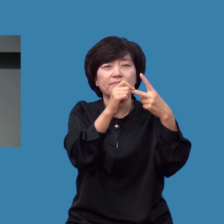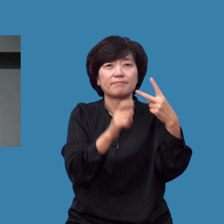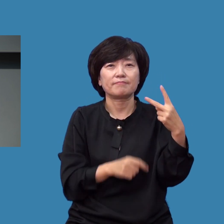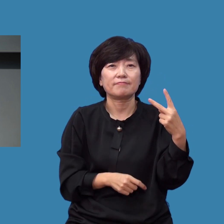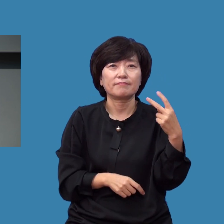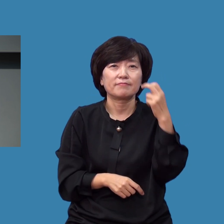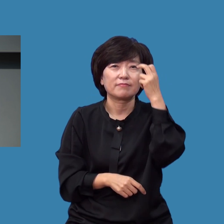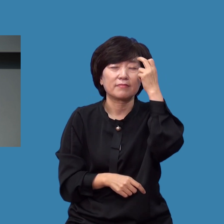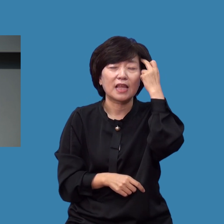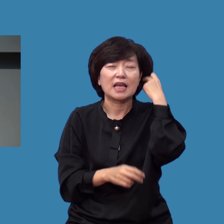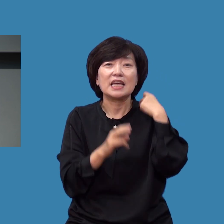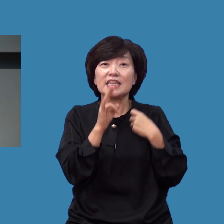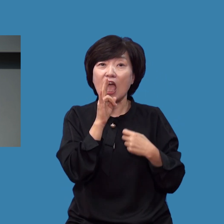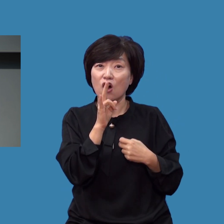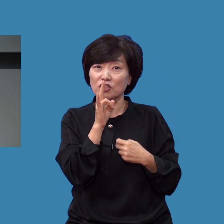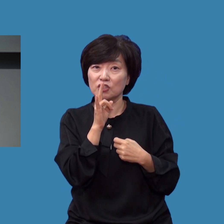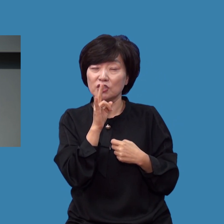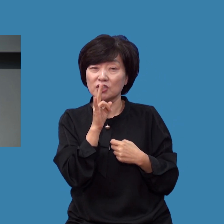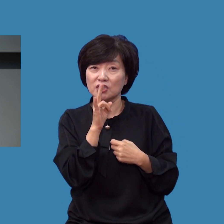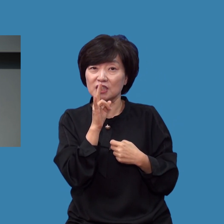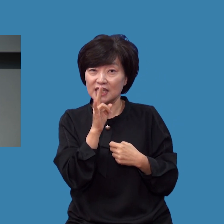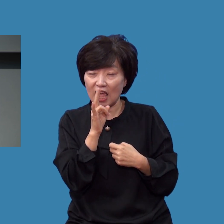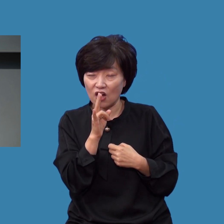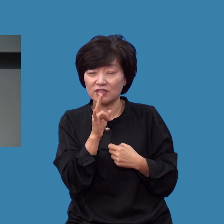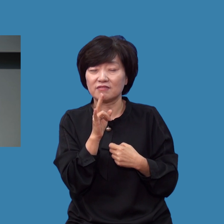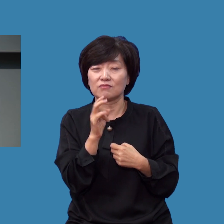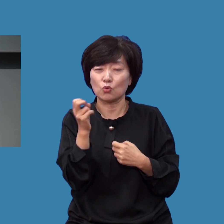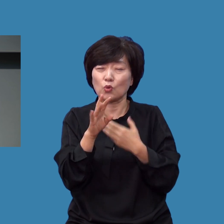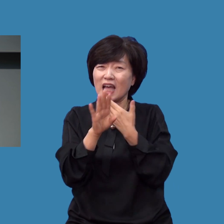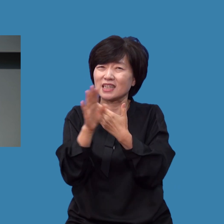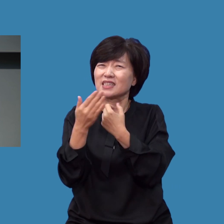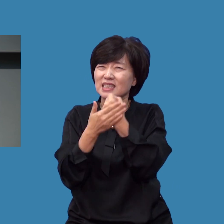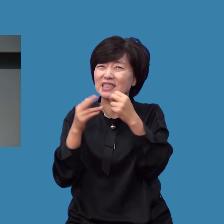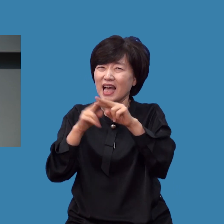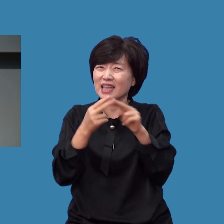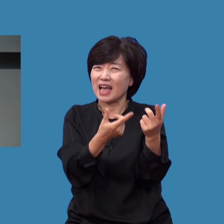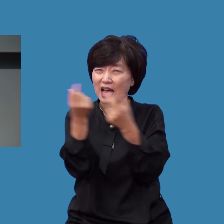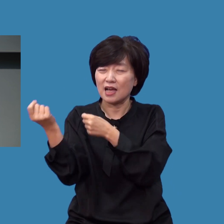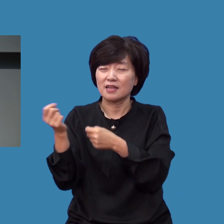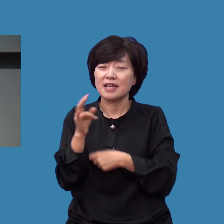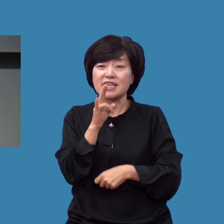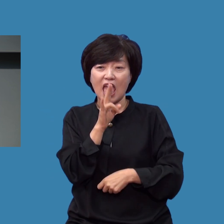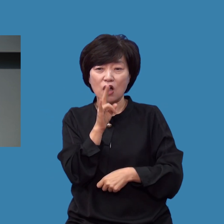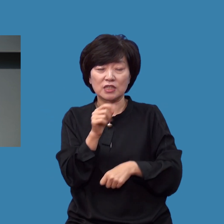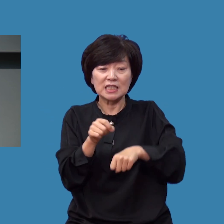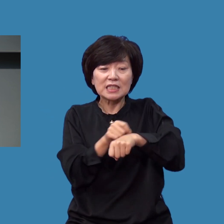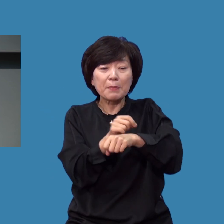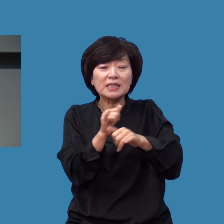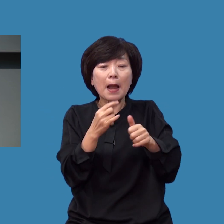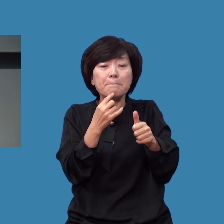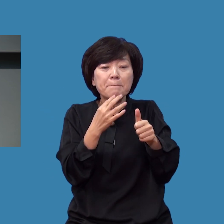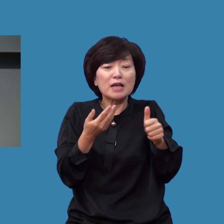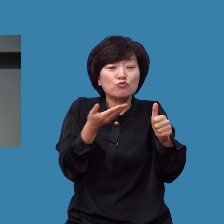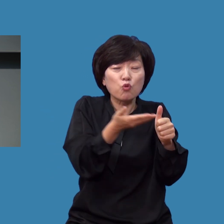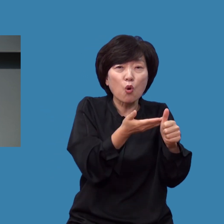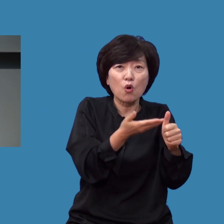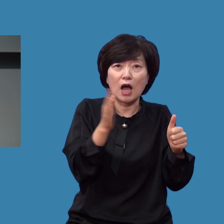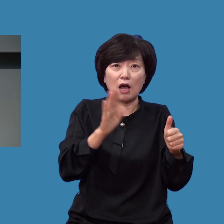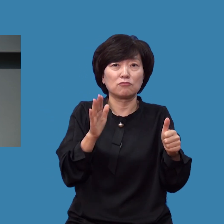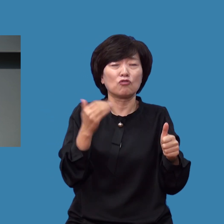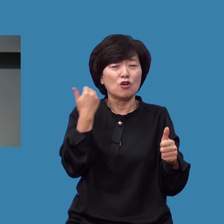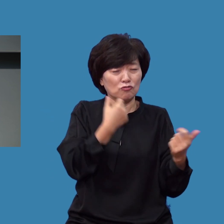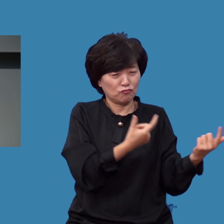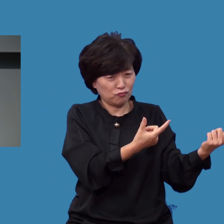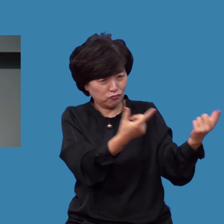예언은 예언뿐만 아니라 다른 모든 은사가 마찬가지인데 예언은 특별한 사람만을 위한 은사가 아니라 누구나 할 수 있는 은사라고 하는 걸 믿으셔야